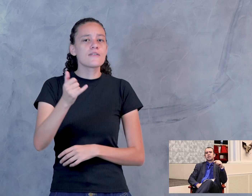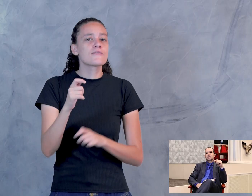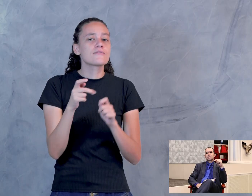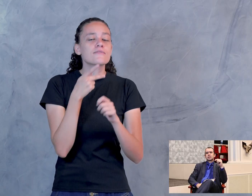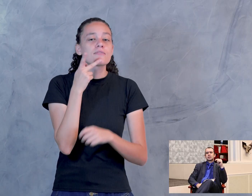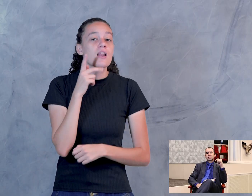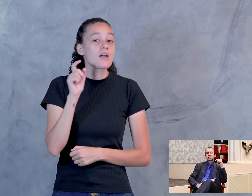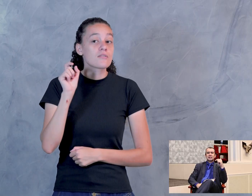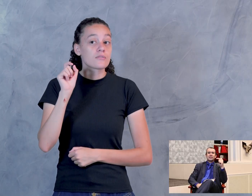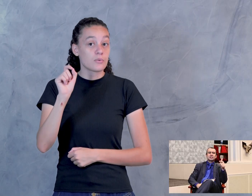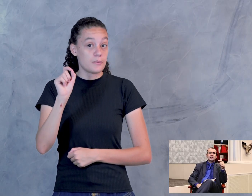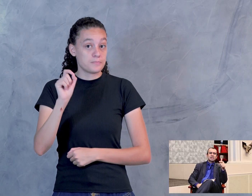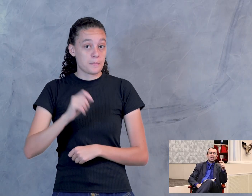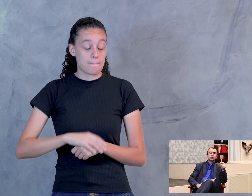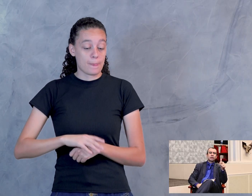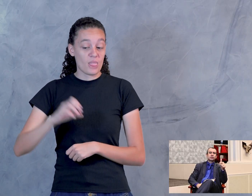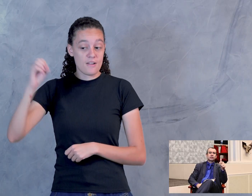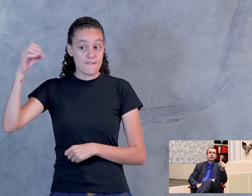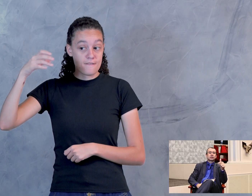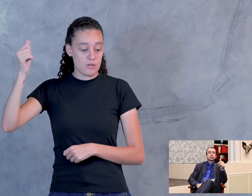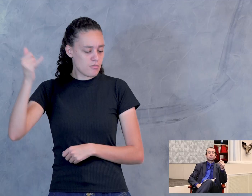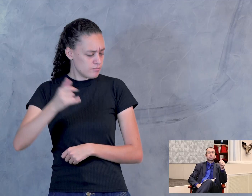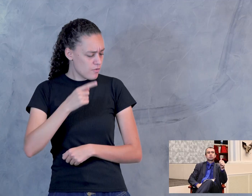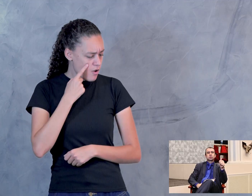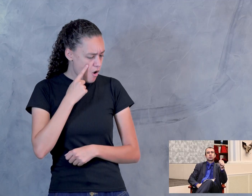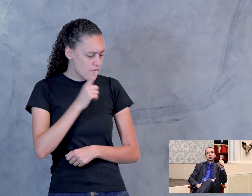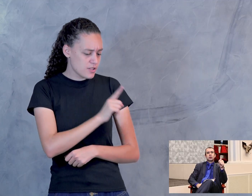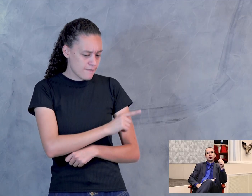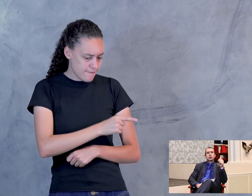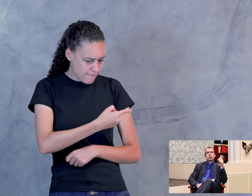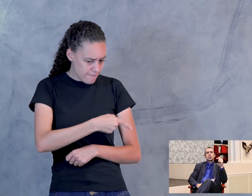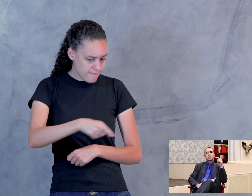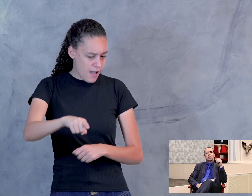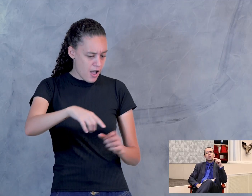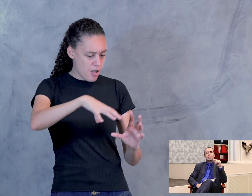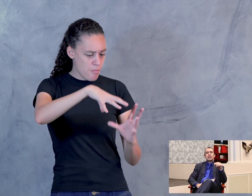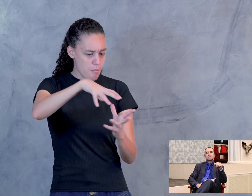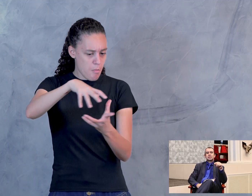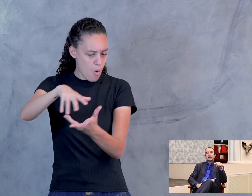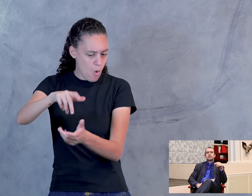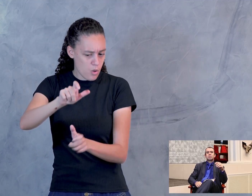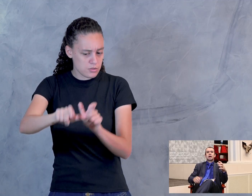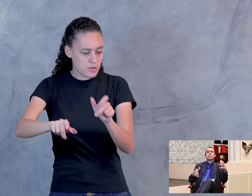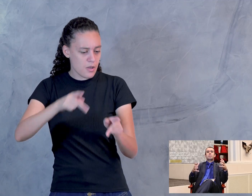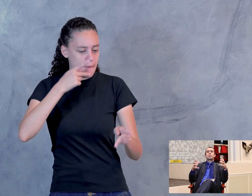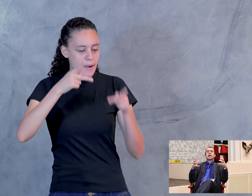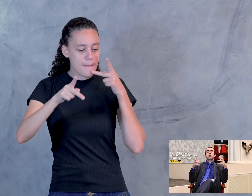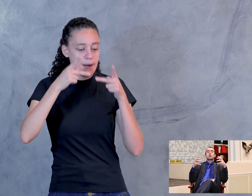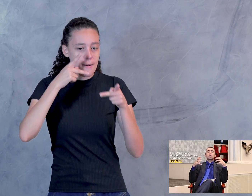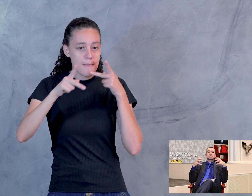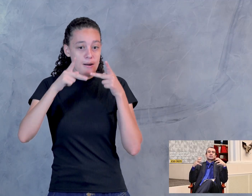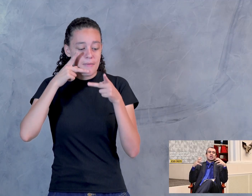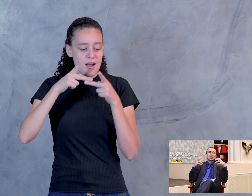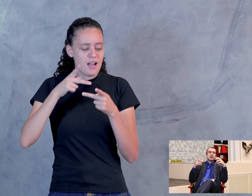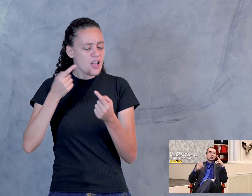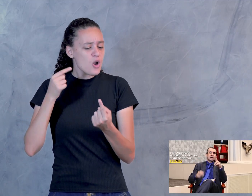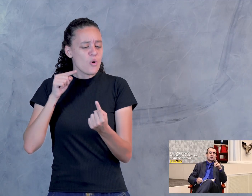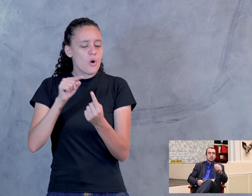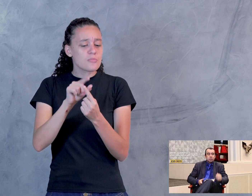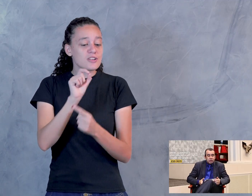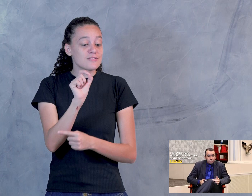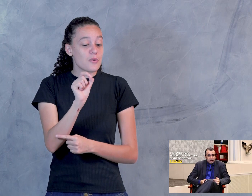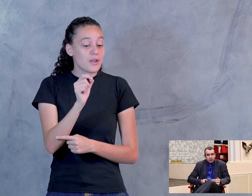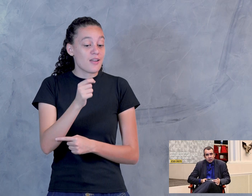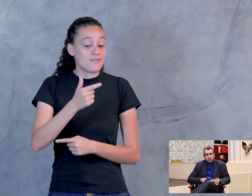que ele estava sendo enviado ao mundo com uma mensagem para precursar